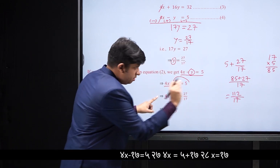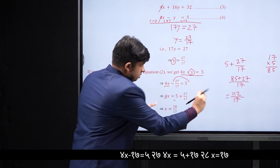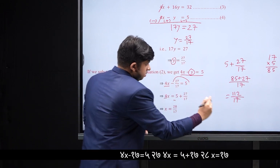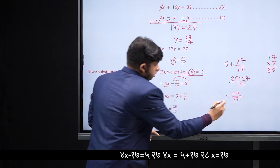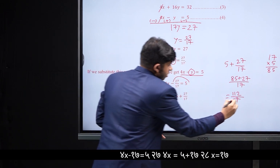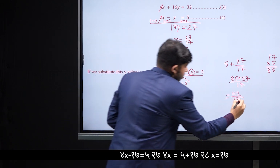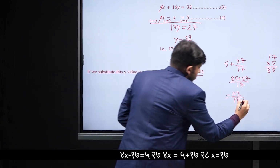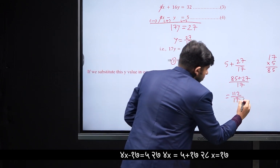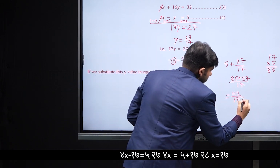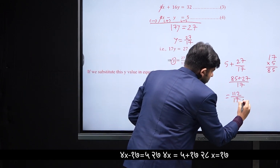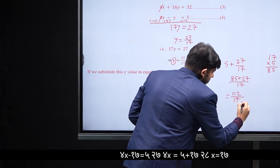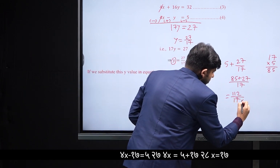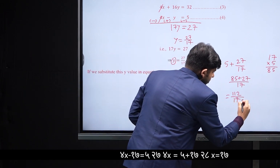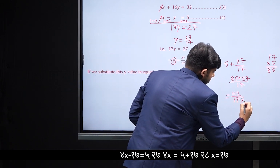4x बरोबर 5 अधिक 17